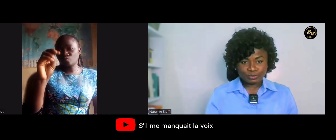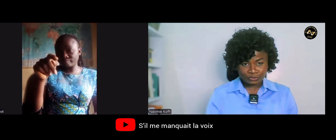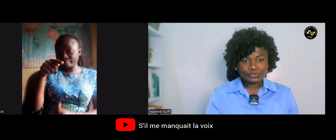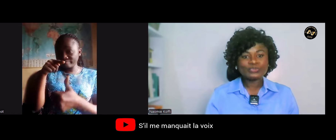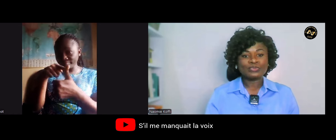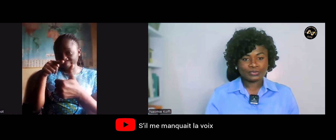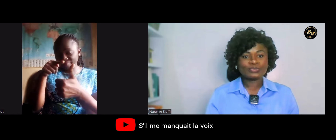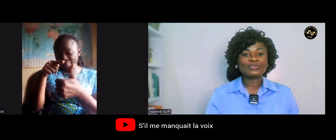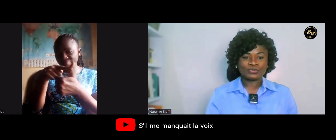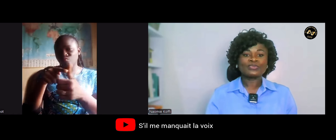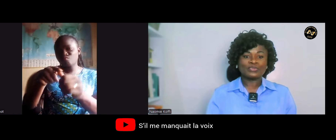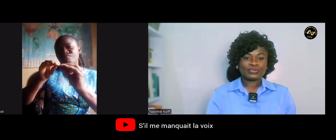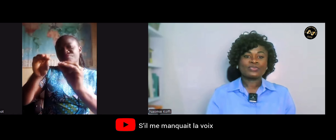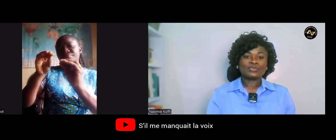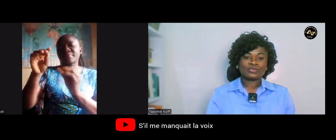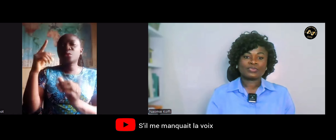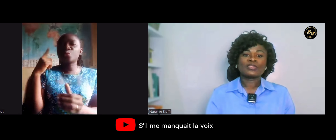L'alphabétisation.